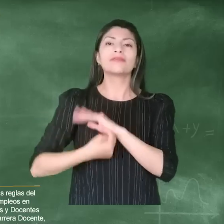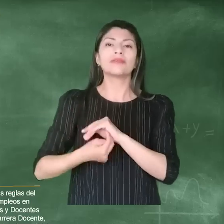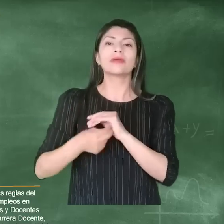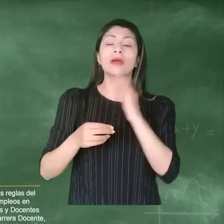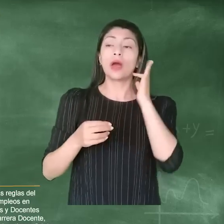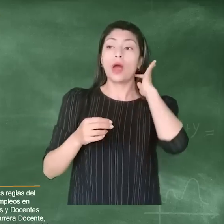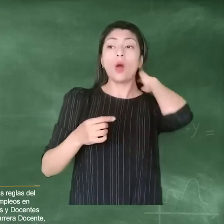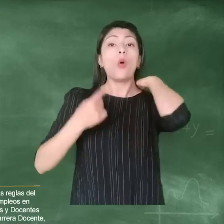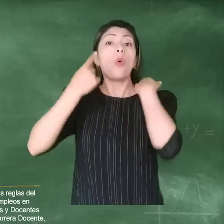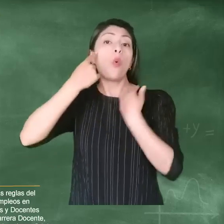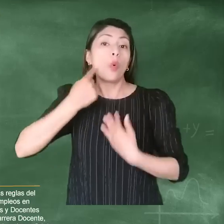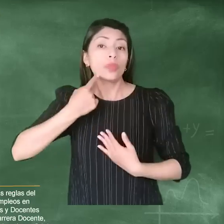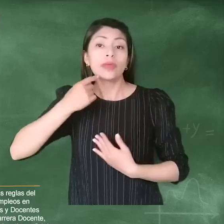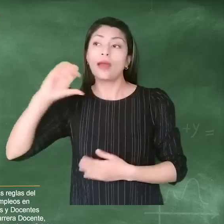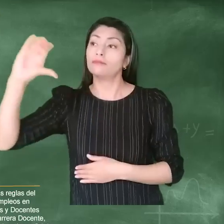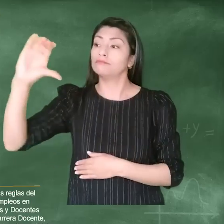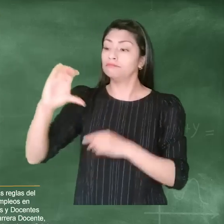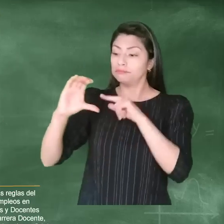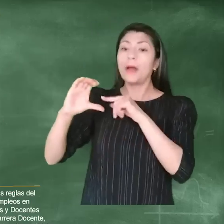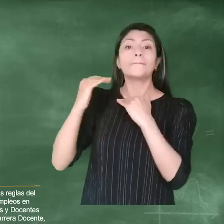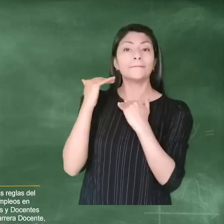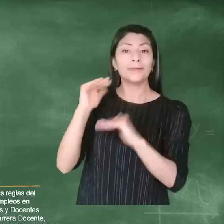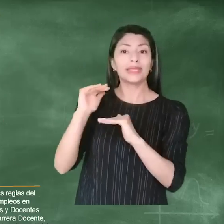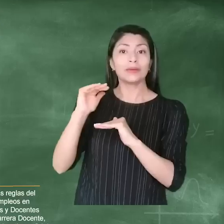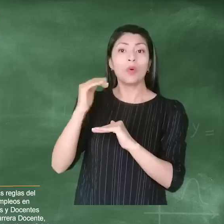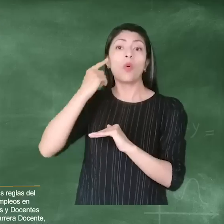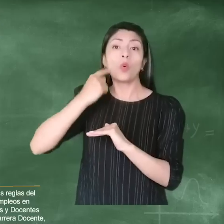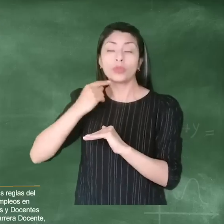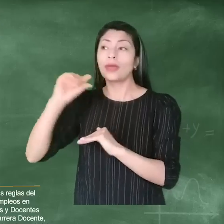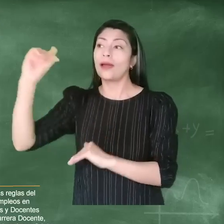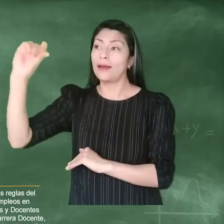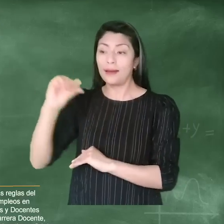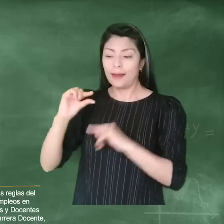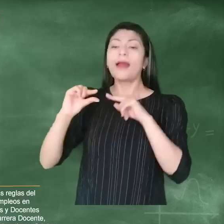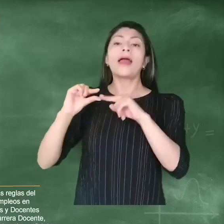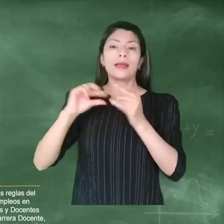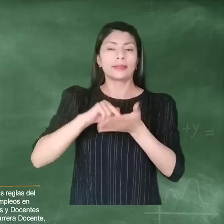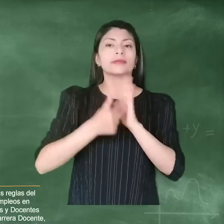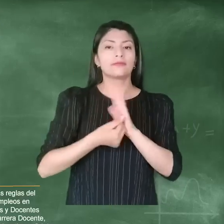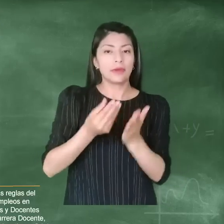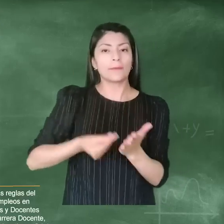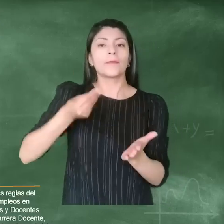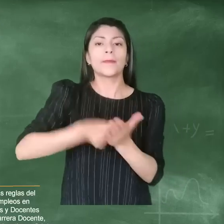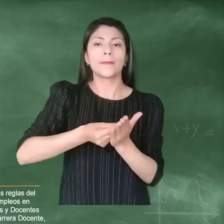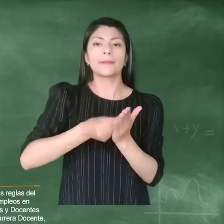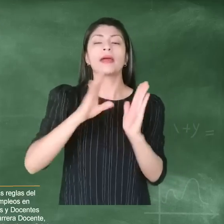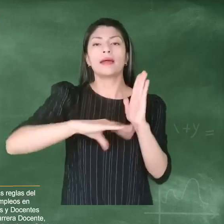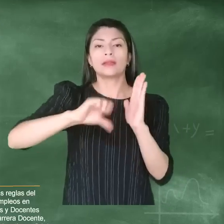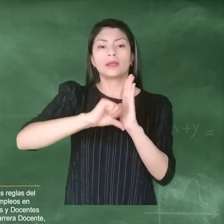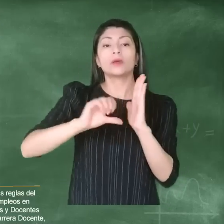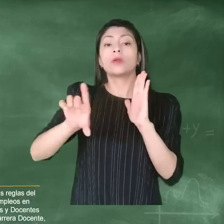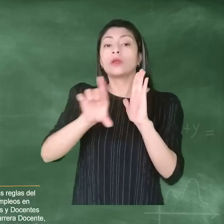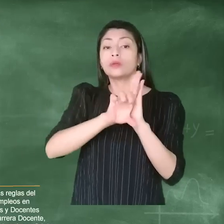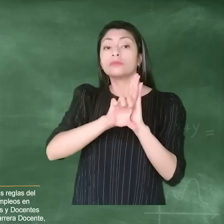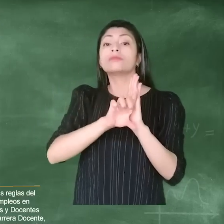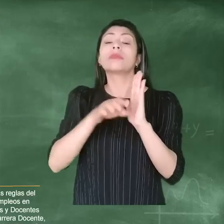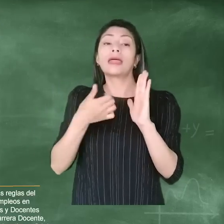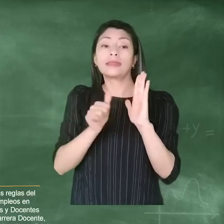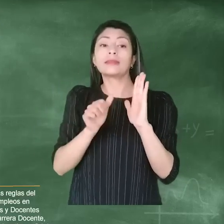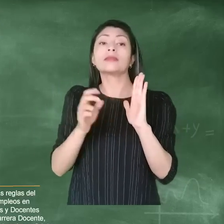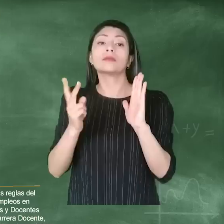un salario y medio mínimo legal diario vigente, tal como lo señala el artículo 9 de la Ley 1033